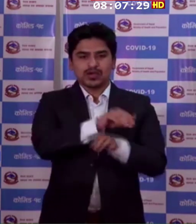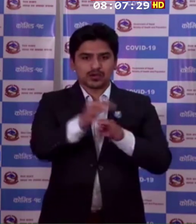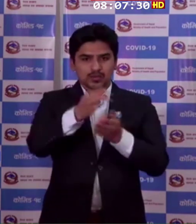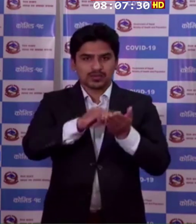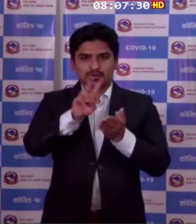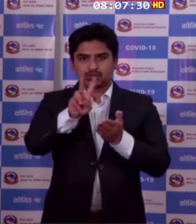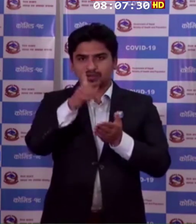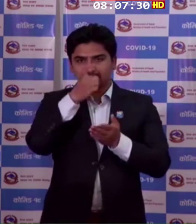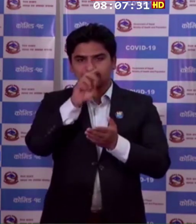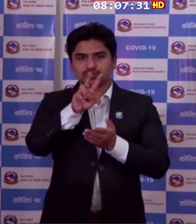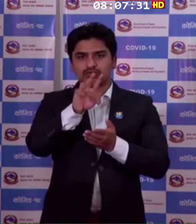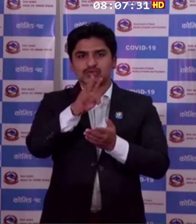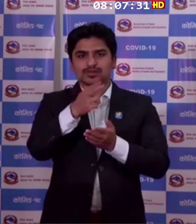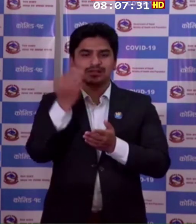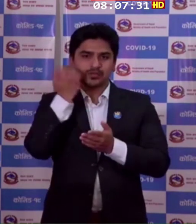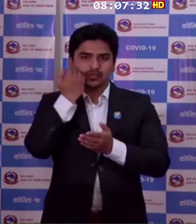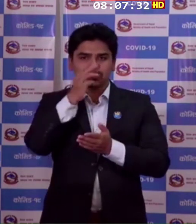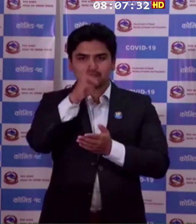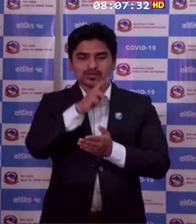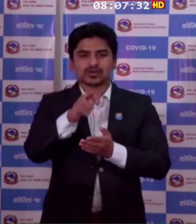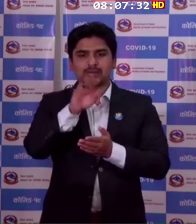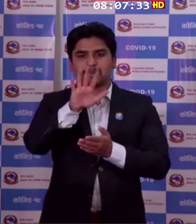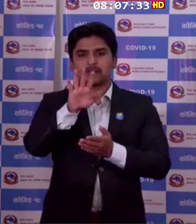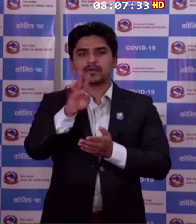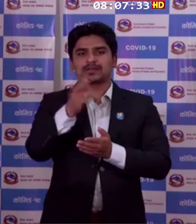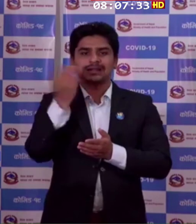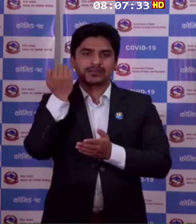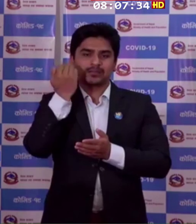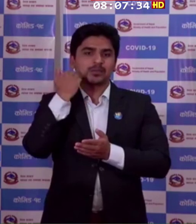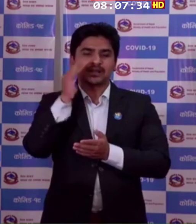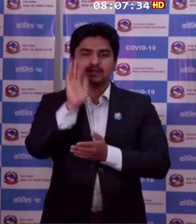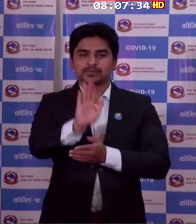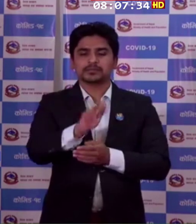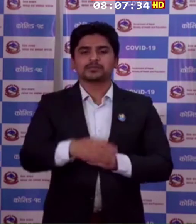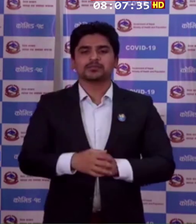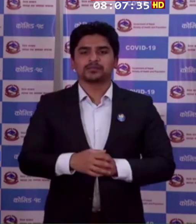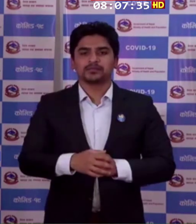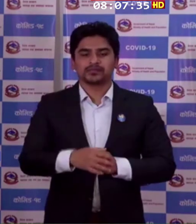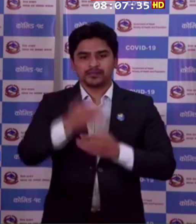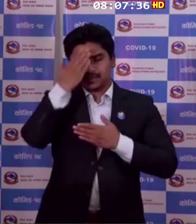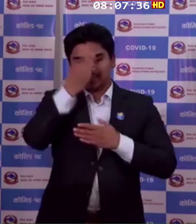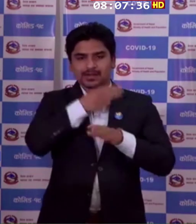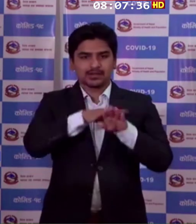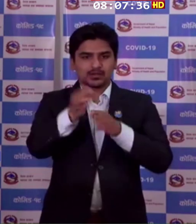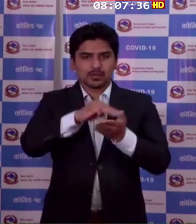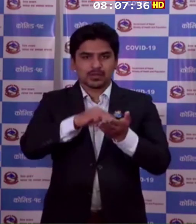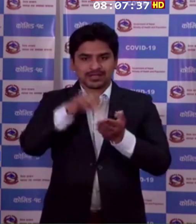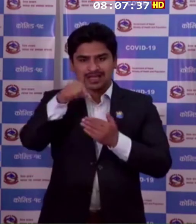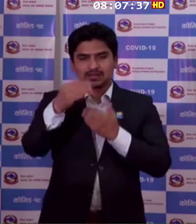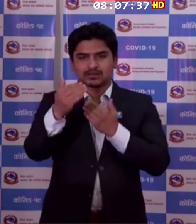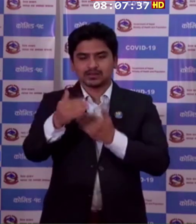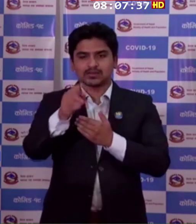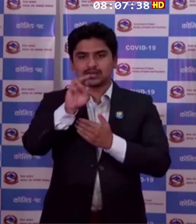उहाँहरूमध्ये 224 जना पुरुष र 54 जना महिला रहनुभएको छ। संक्रमितहरूमध्ये